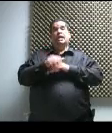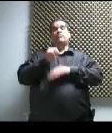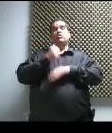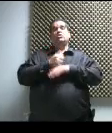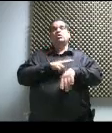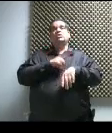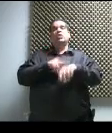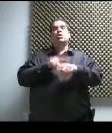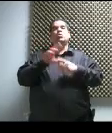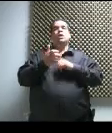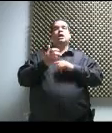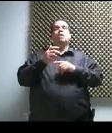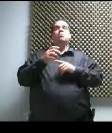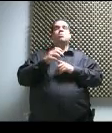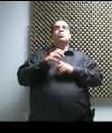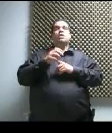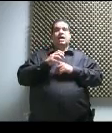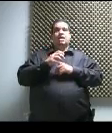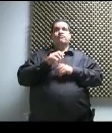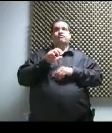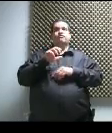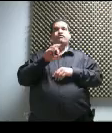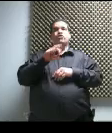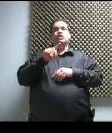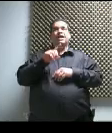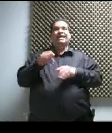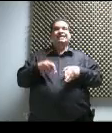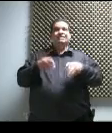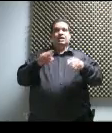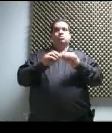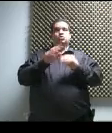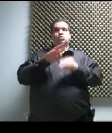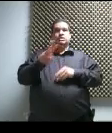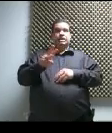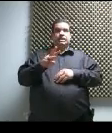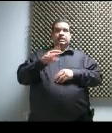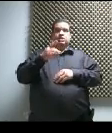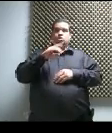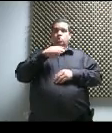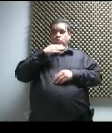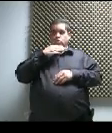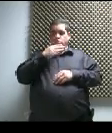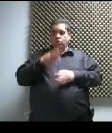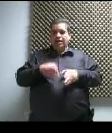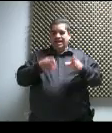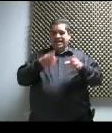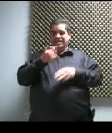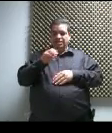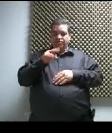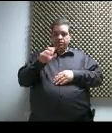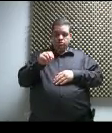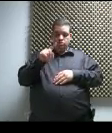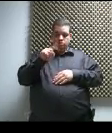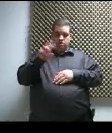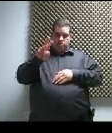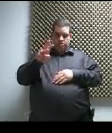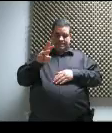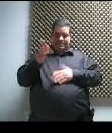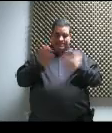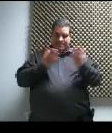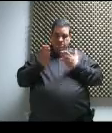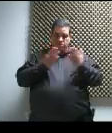Fundación Fortaleza número 56. Y este 18 de octubre a las 7 de la noche en la calle Jefferson 106 en